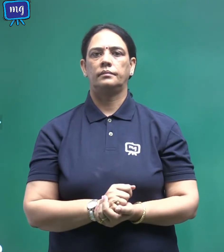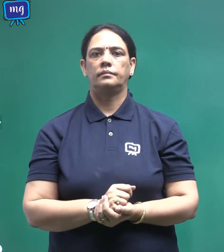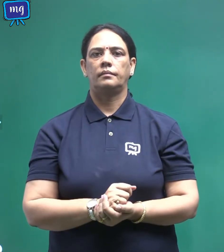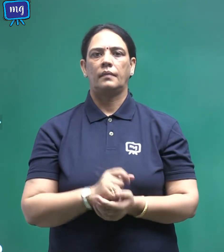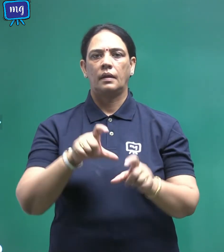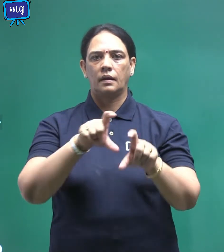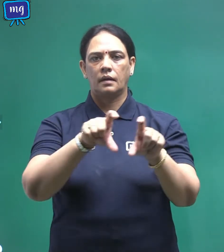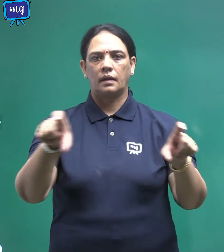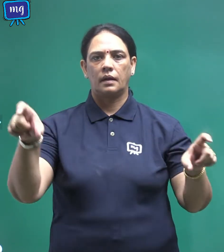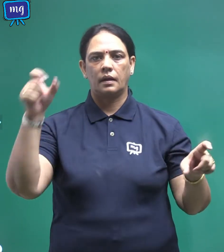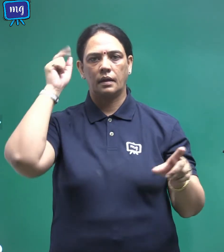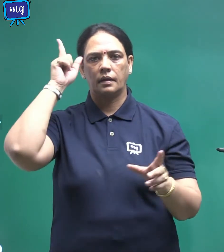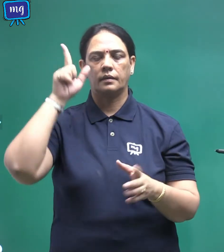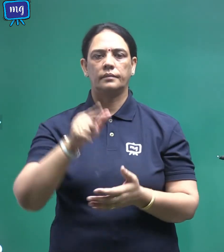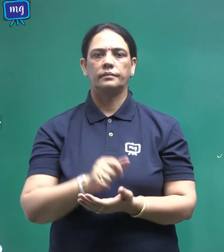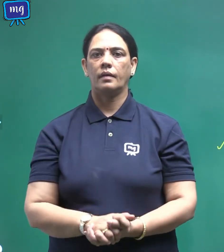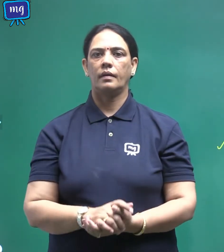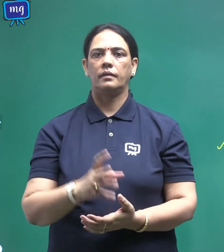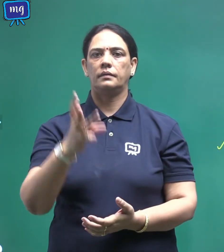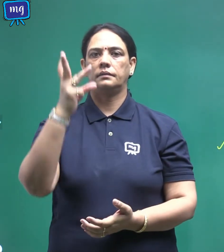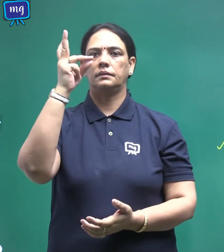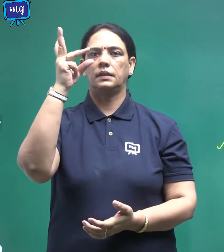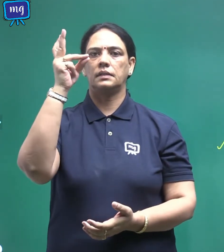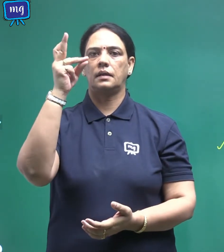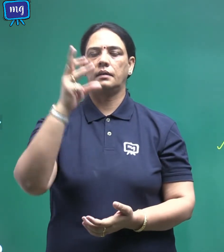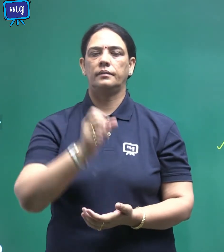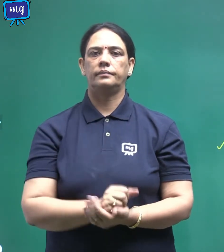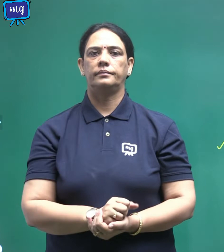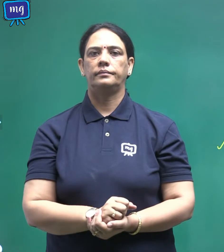समझ आ गया? तीसरा